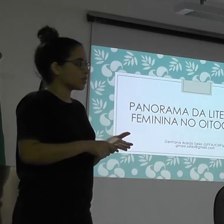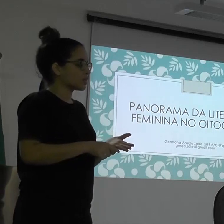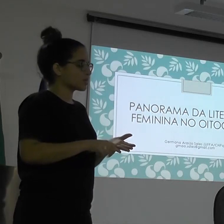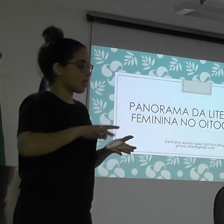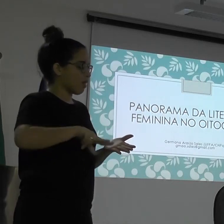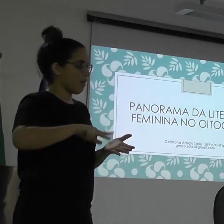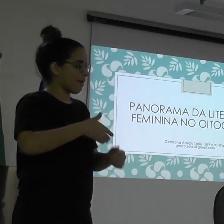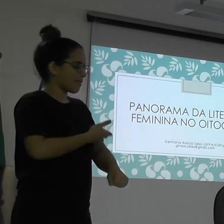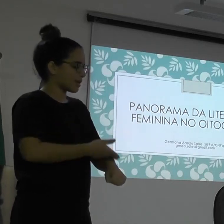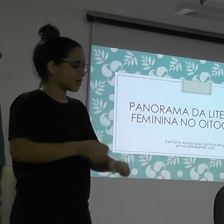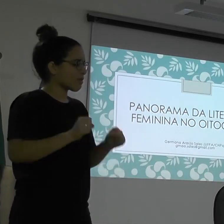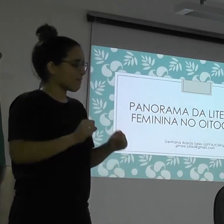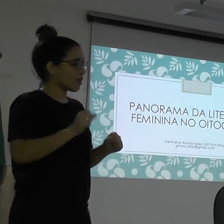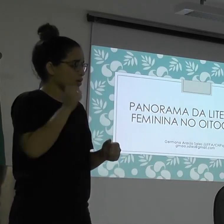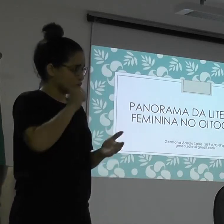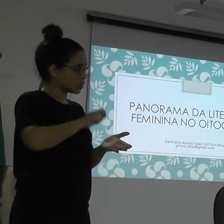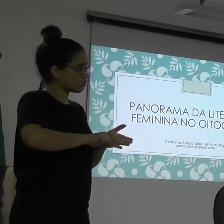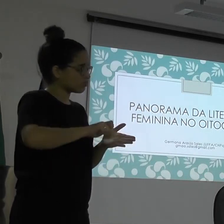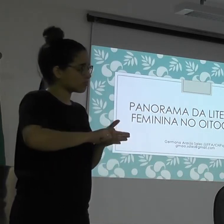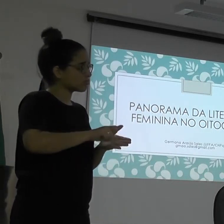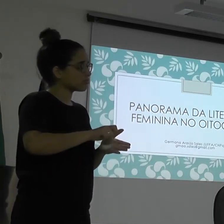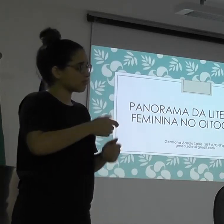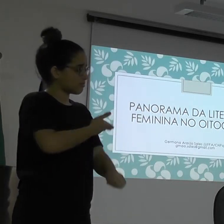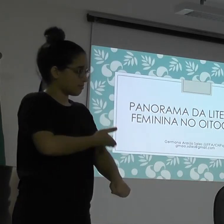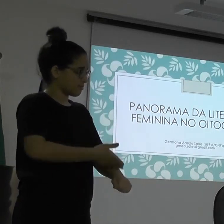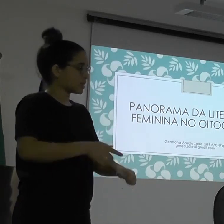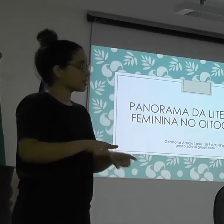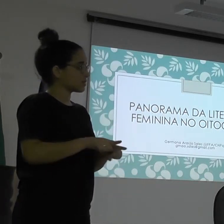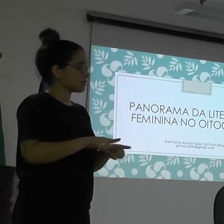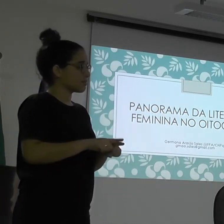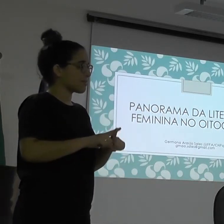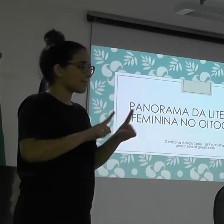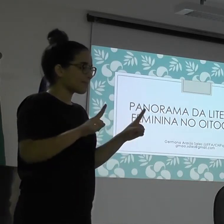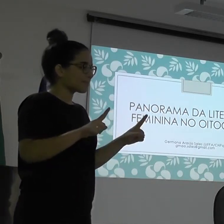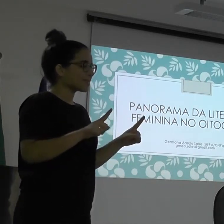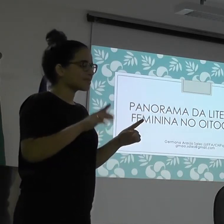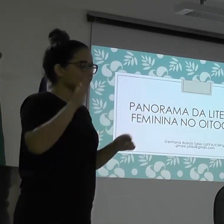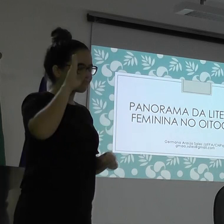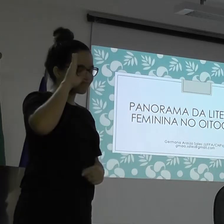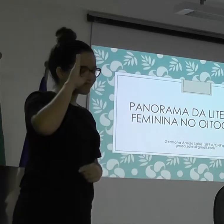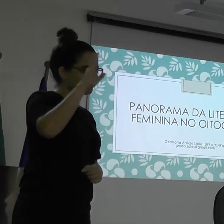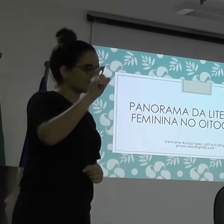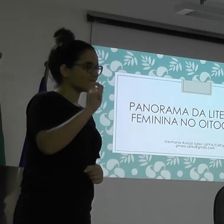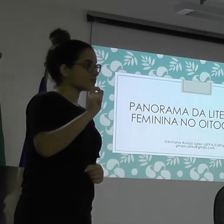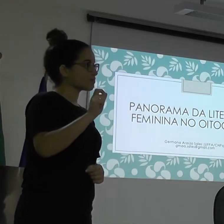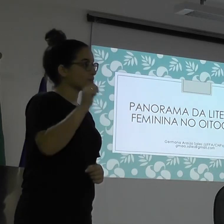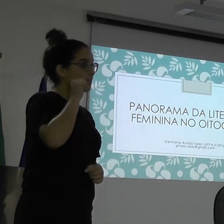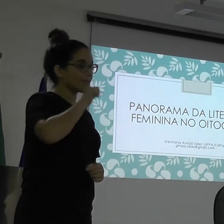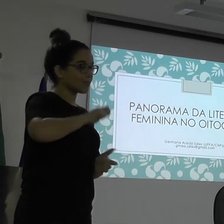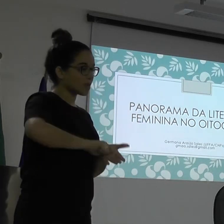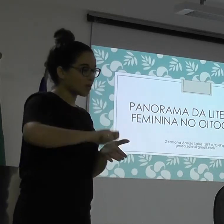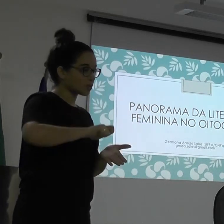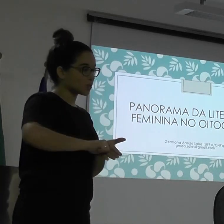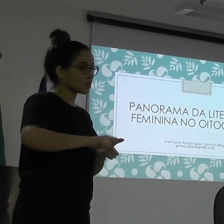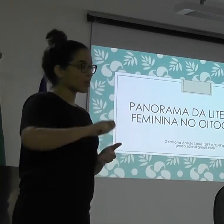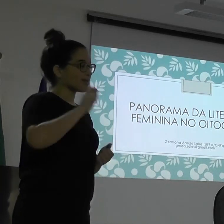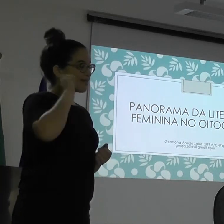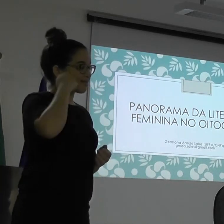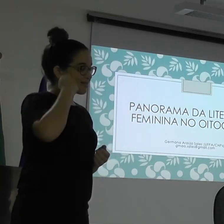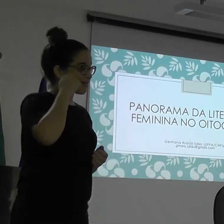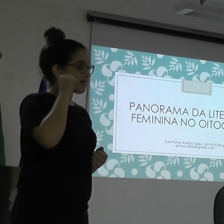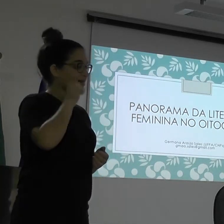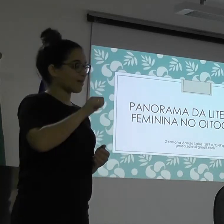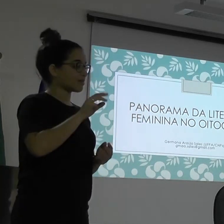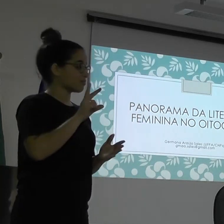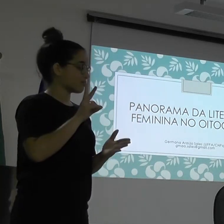não brancas, podem ter autoras brancas também visibilizadas, que são mulheres, mas principalmente essas autoras negras, indígenas, que a gente nunca